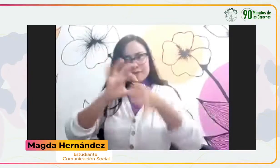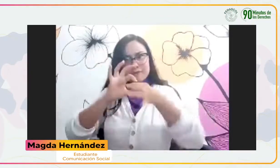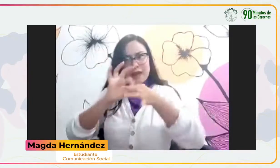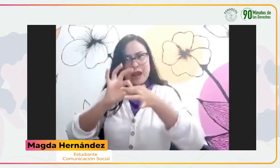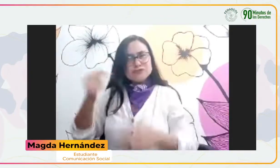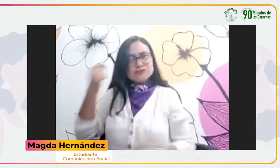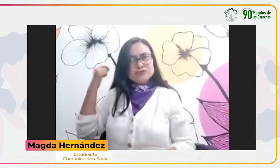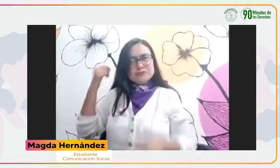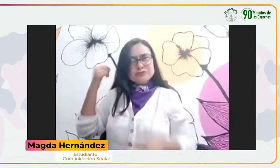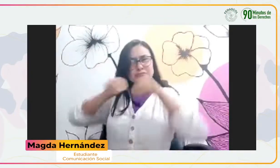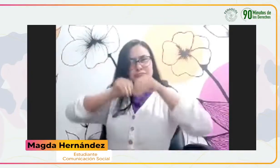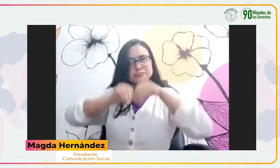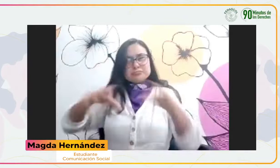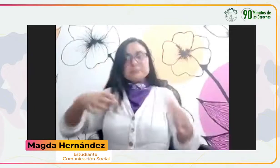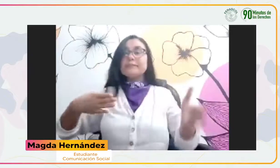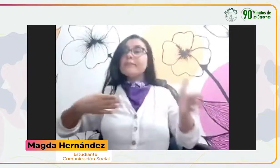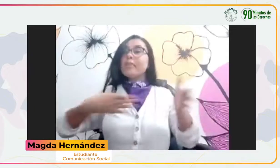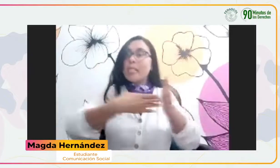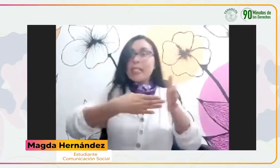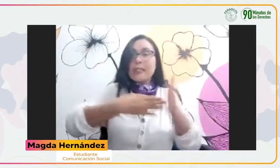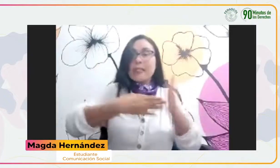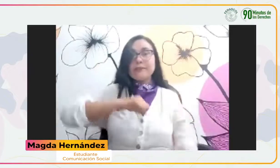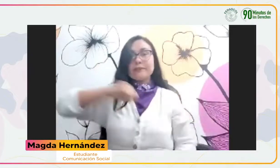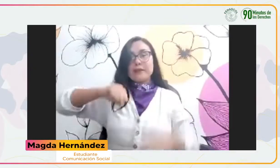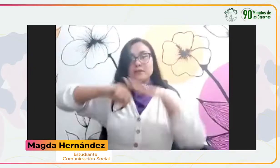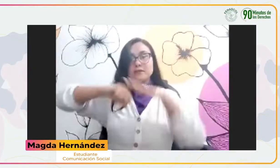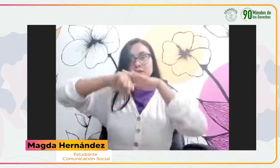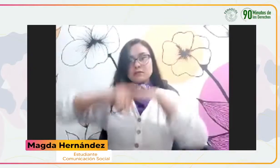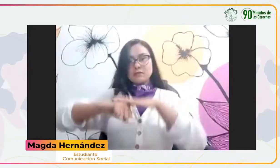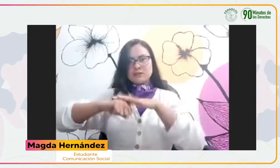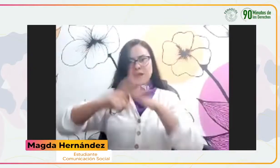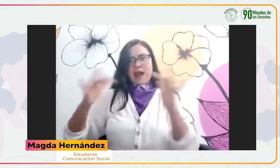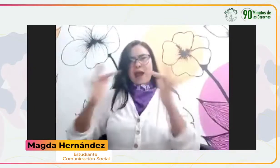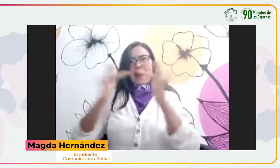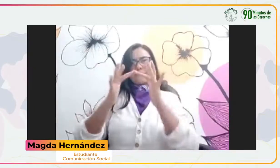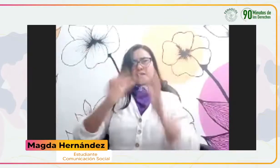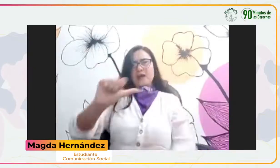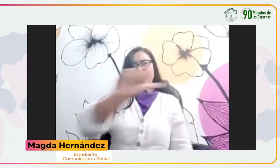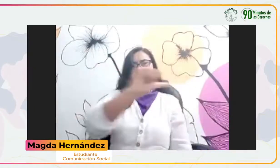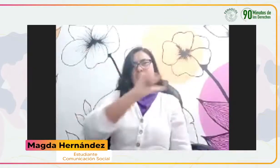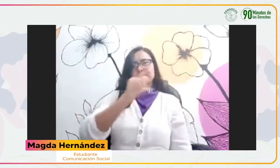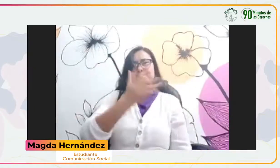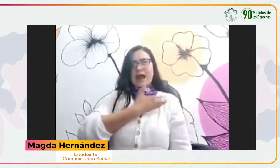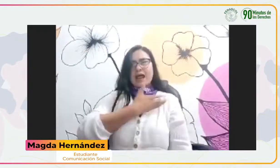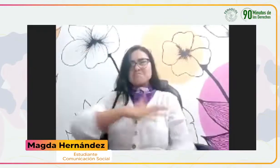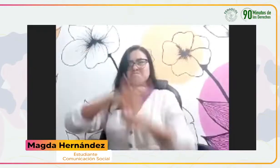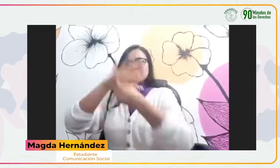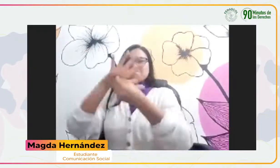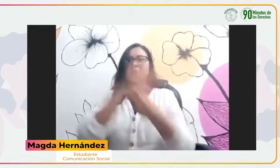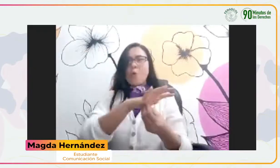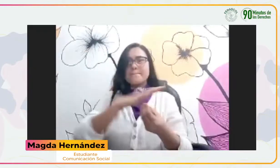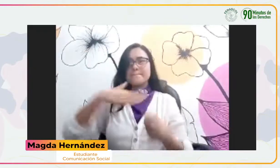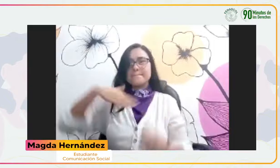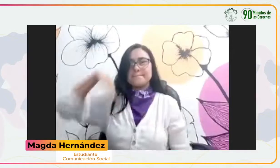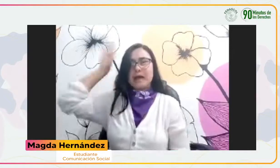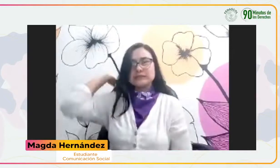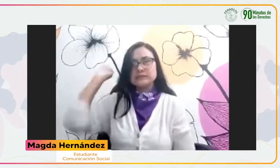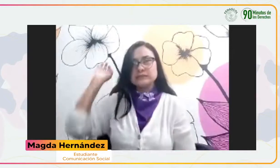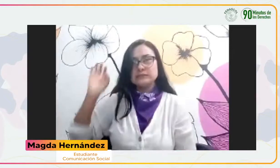familiar, no tienen ese poder de decisión y como hace poco se mostraba, lo que mostraba FENASCOL es que generalmente